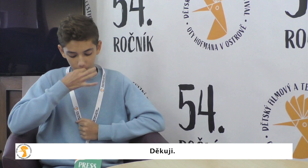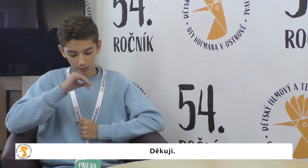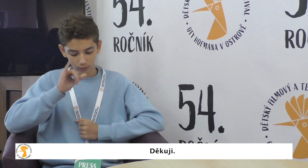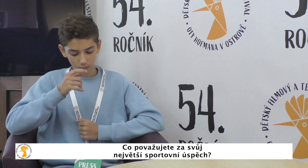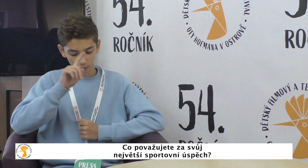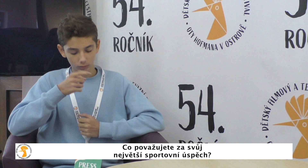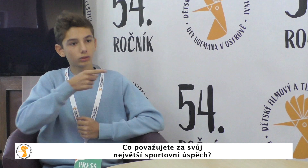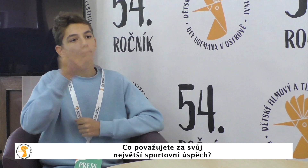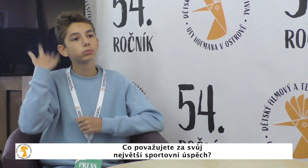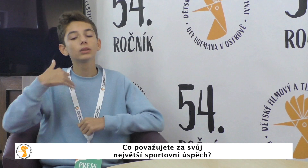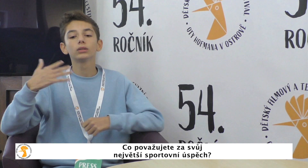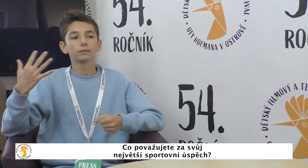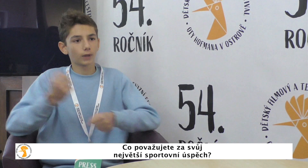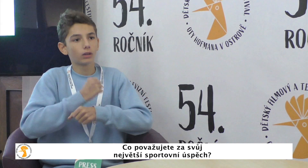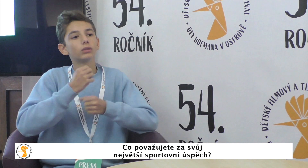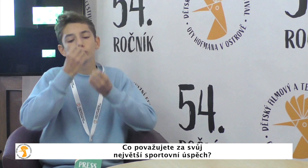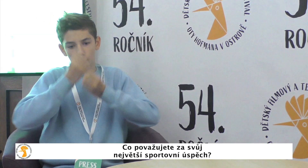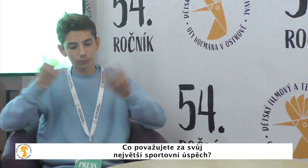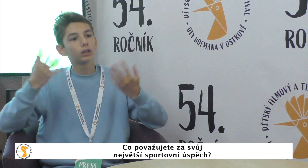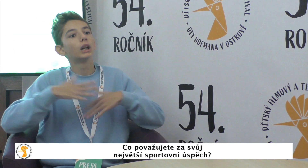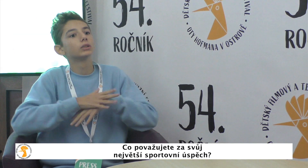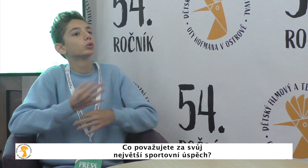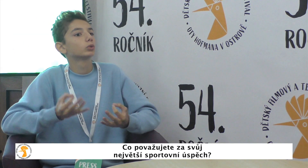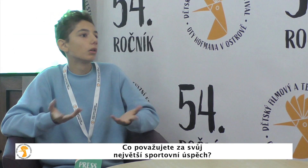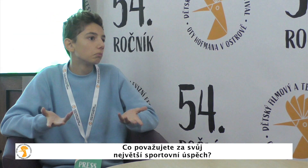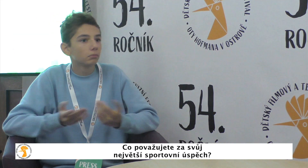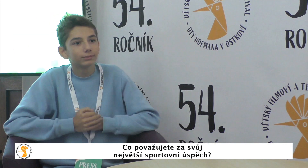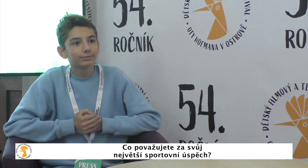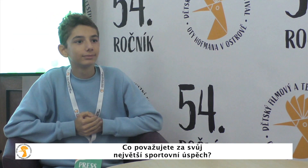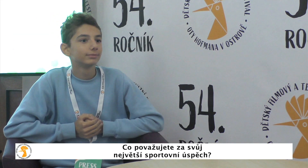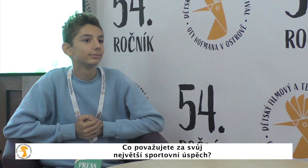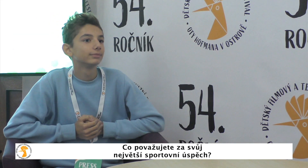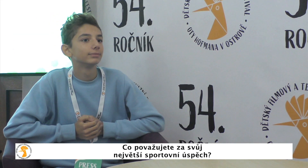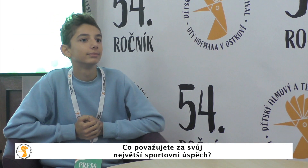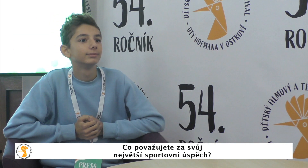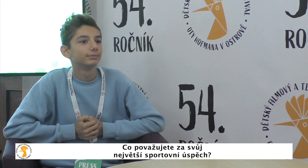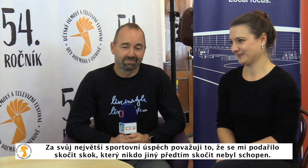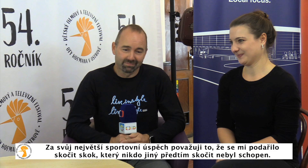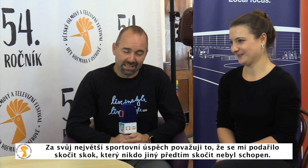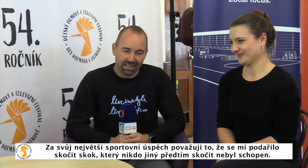Děkuji. Co považujete za svůj největší sportovní úspěch?